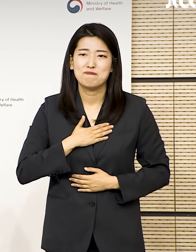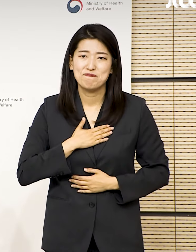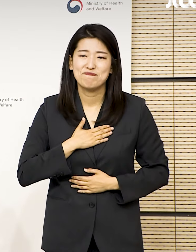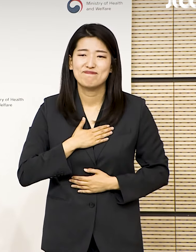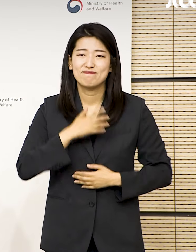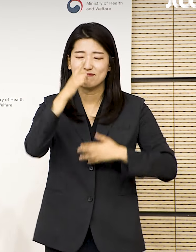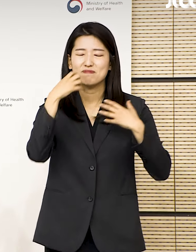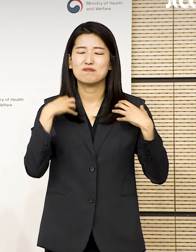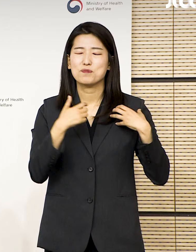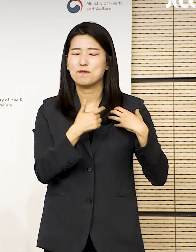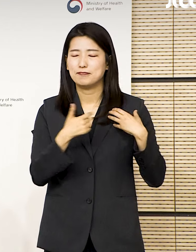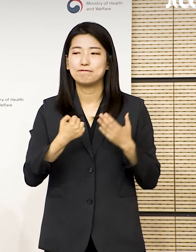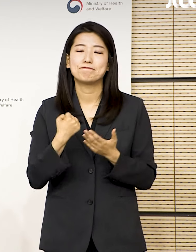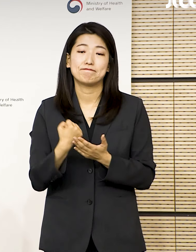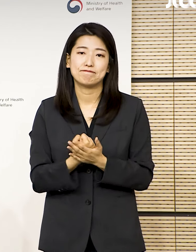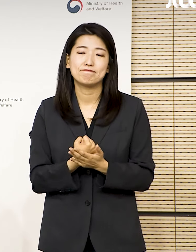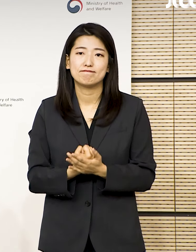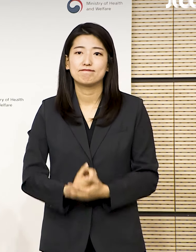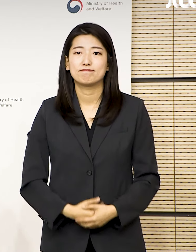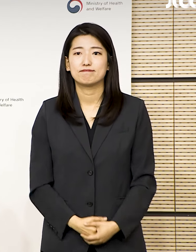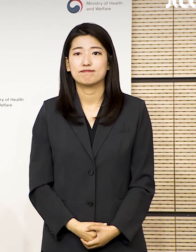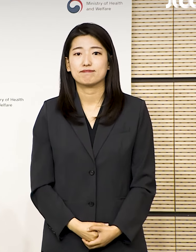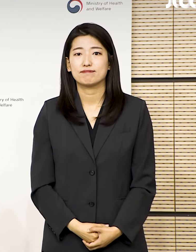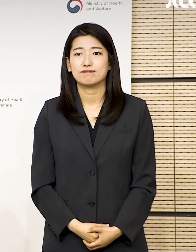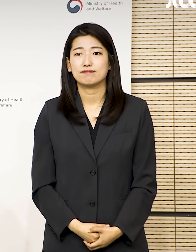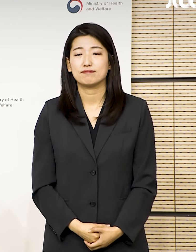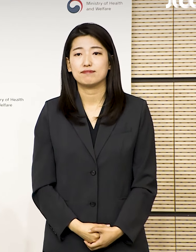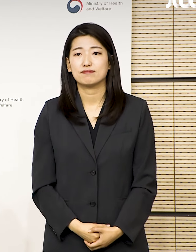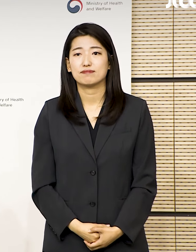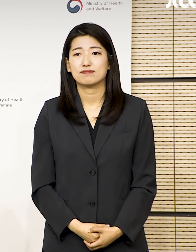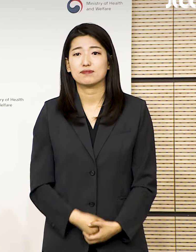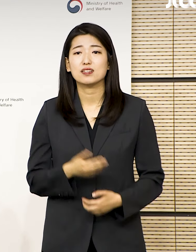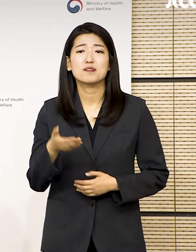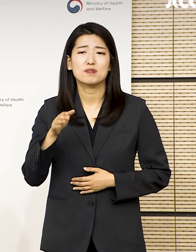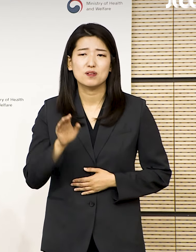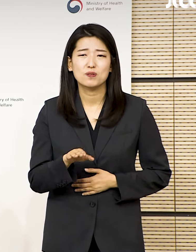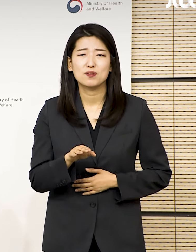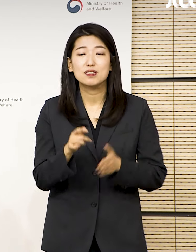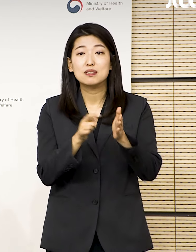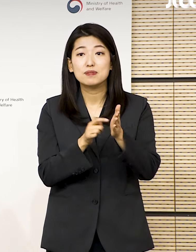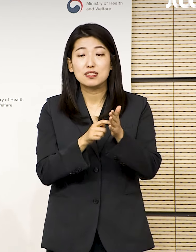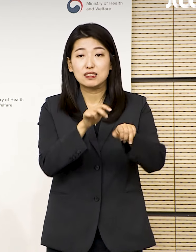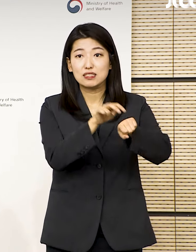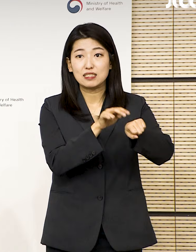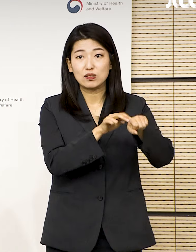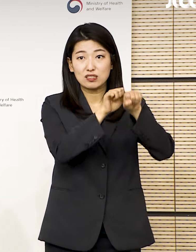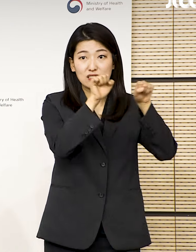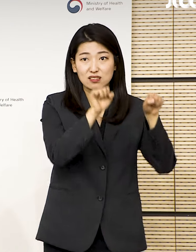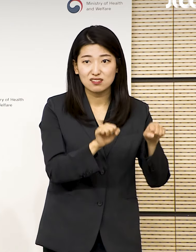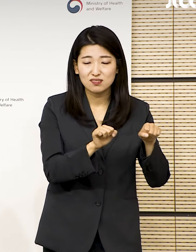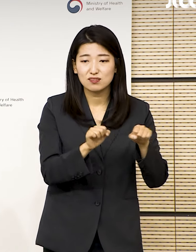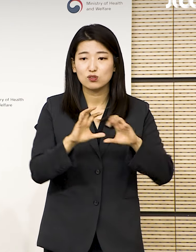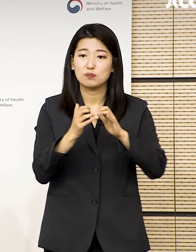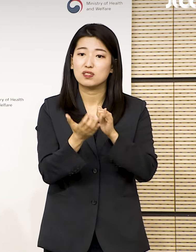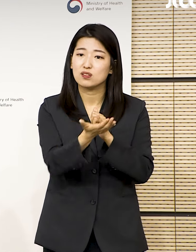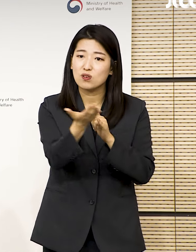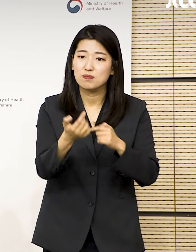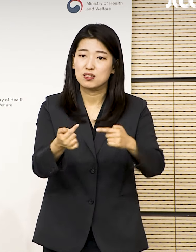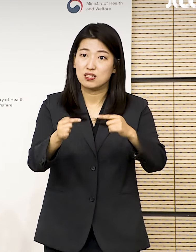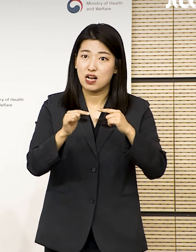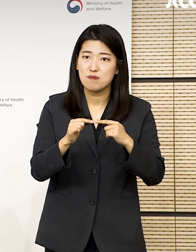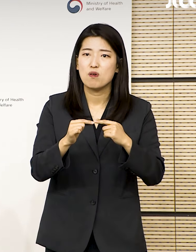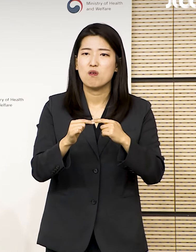매우 안타깝게 생각합니다 그럼에도 비상진료 책에 협조해 주시는 국민 여러분께 감사의